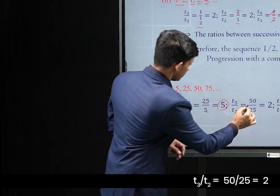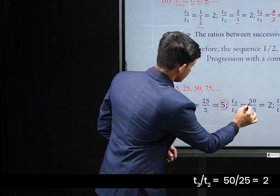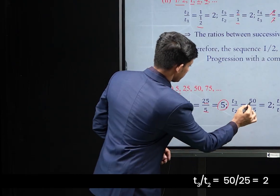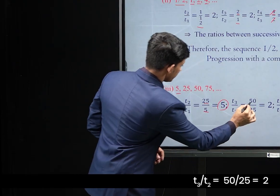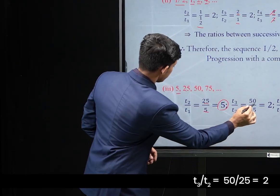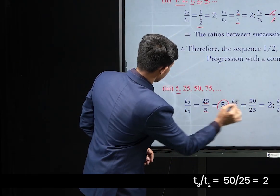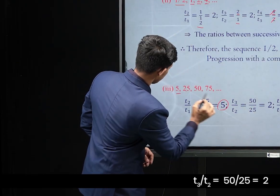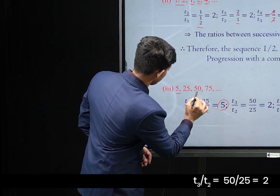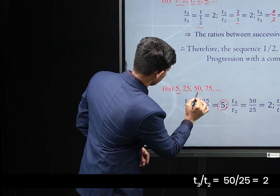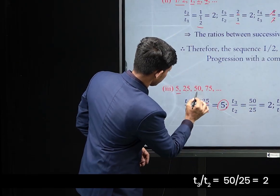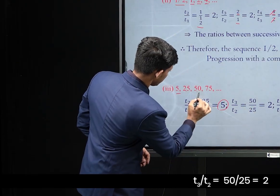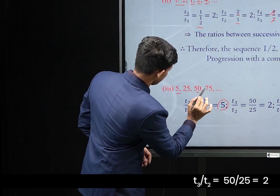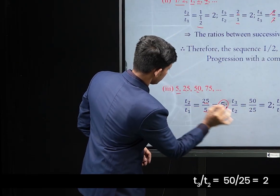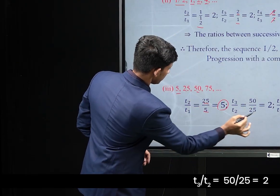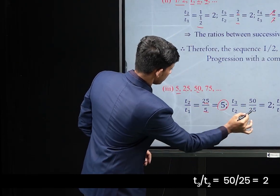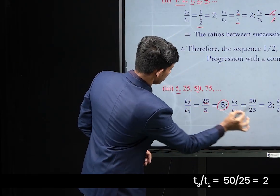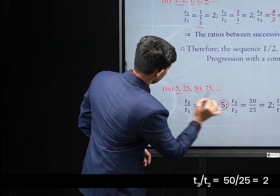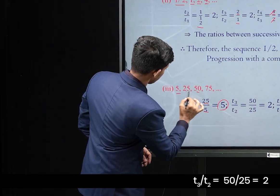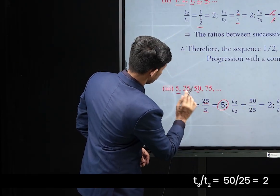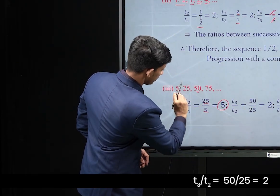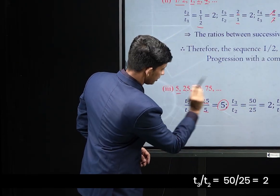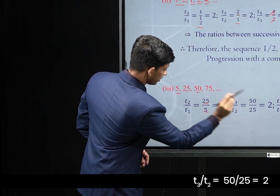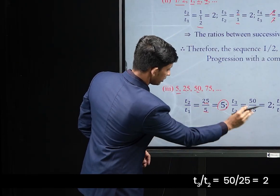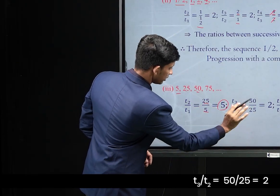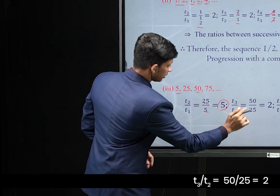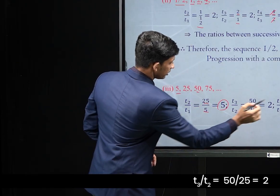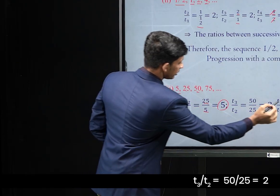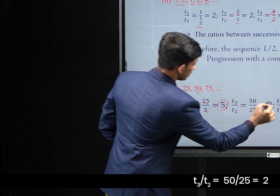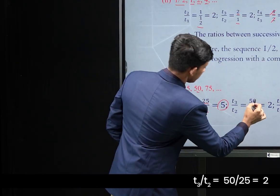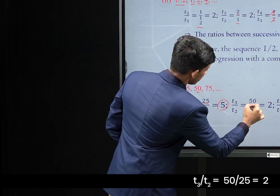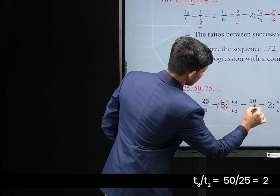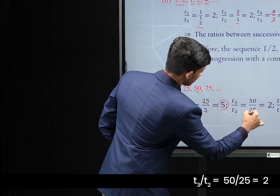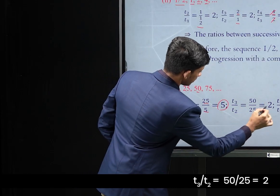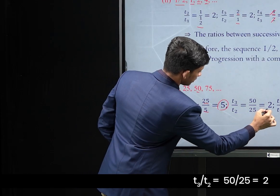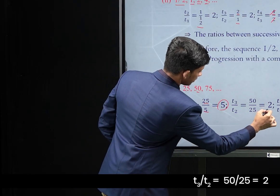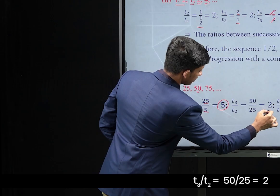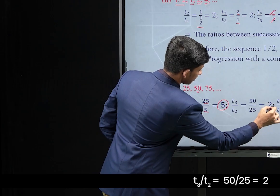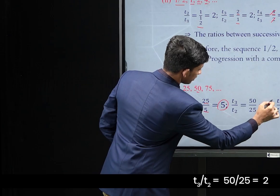T3 by T2 is equal to 50 by 25 is equal to